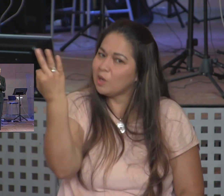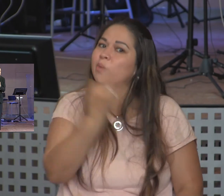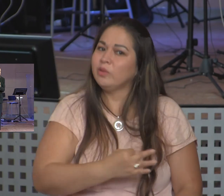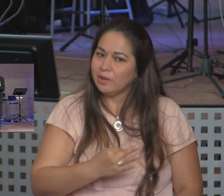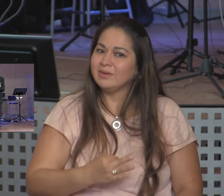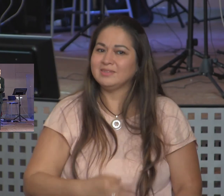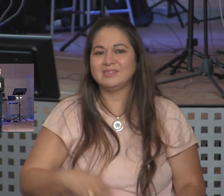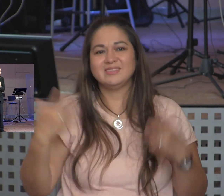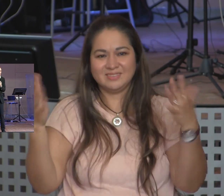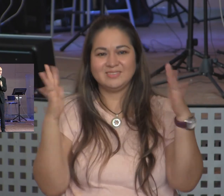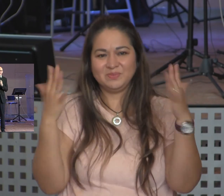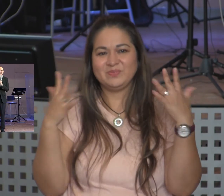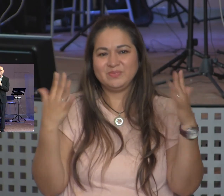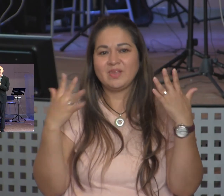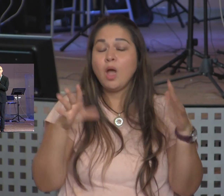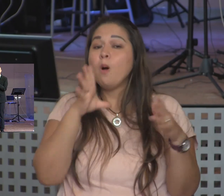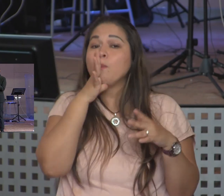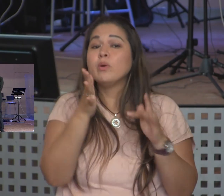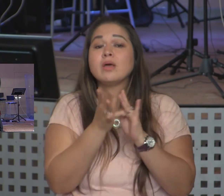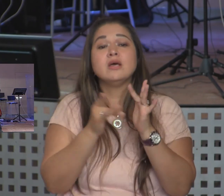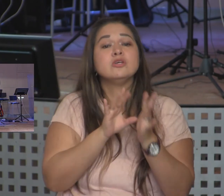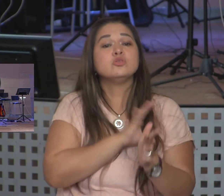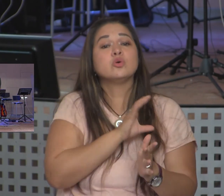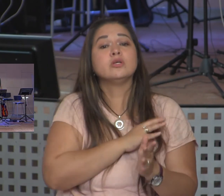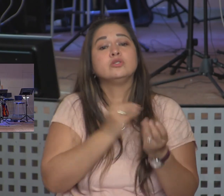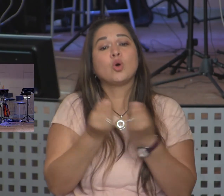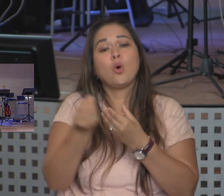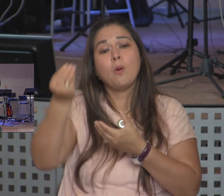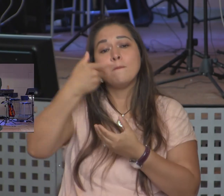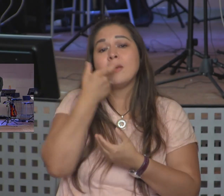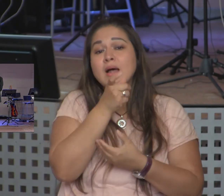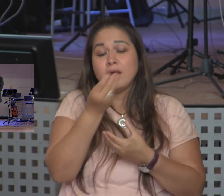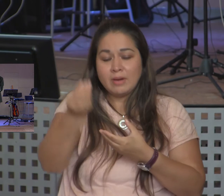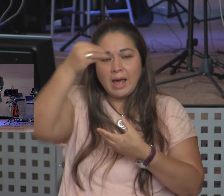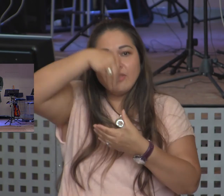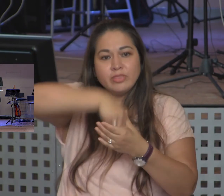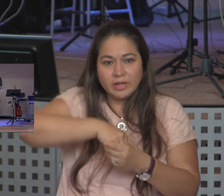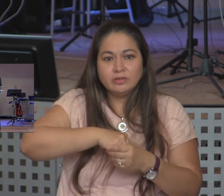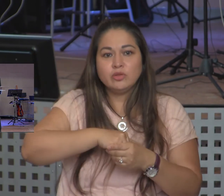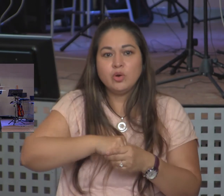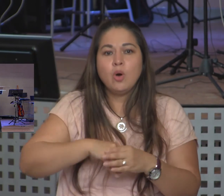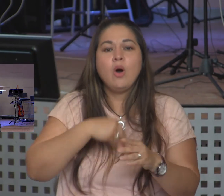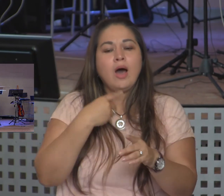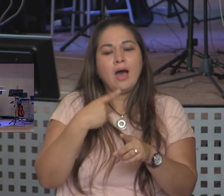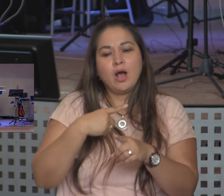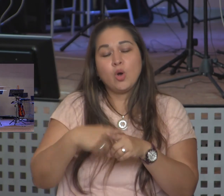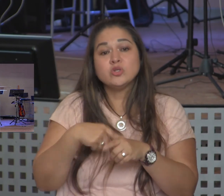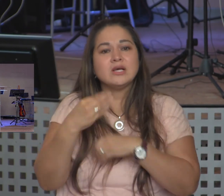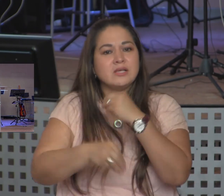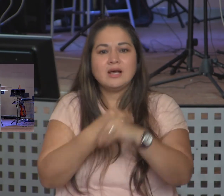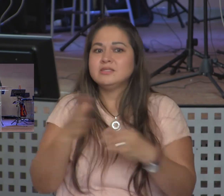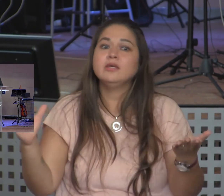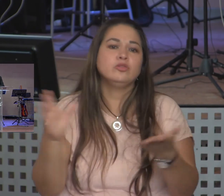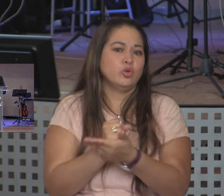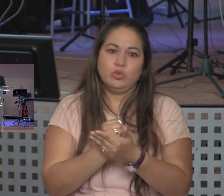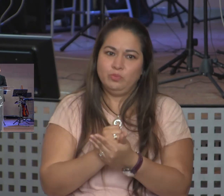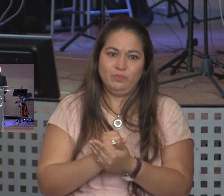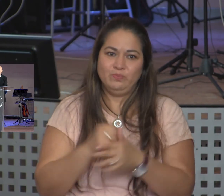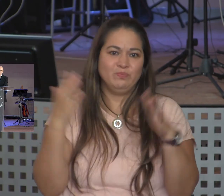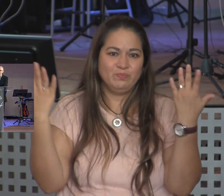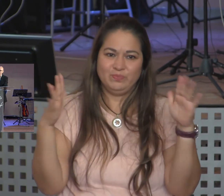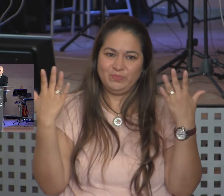por su palabra, tiene la capacidad de hacer aquello que pide que se haga.